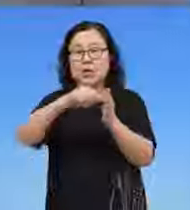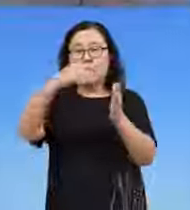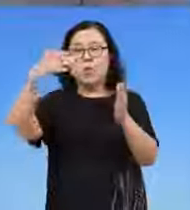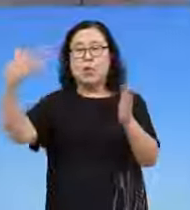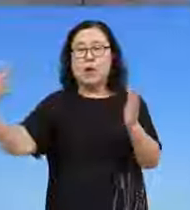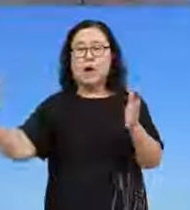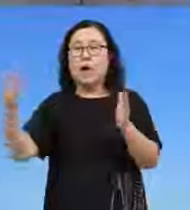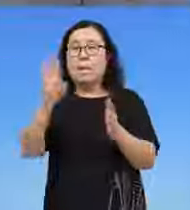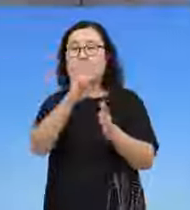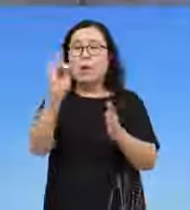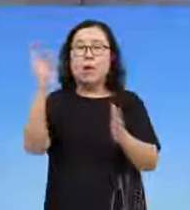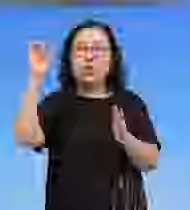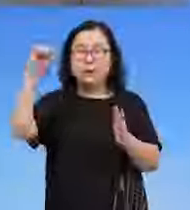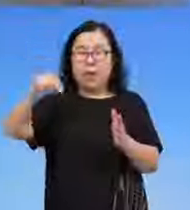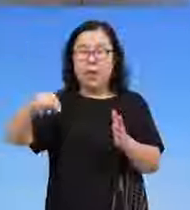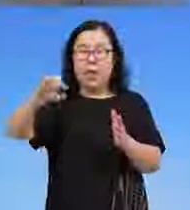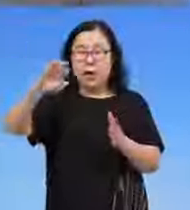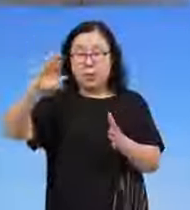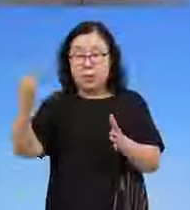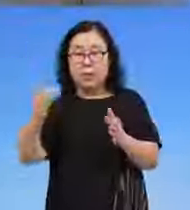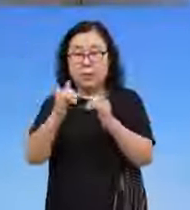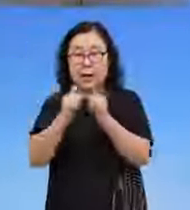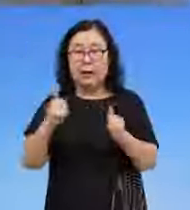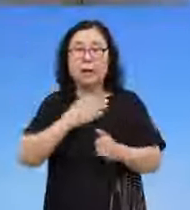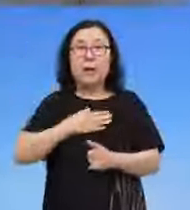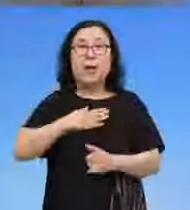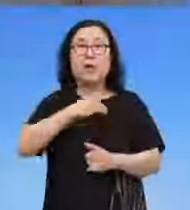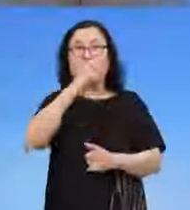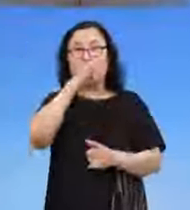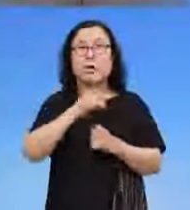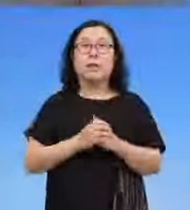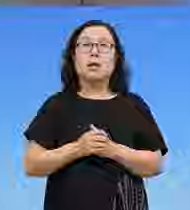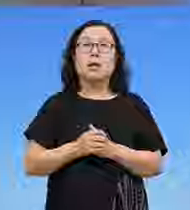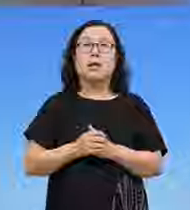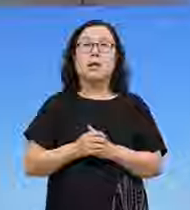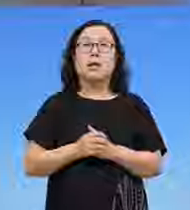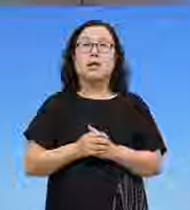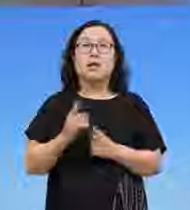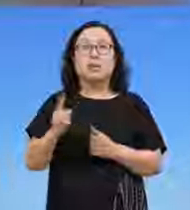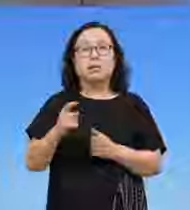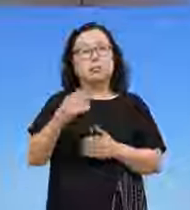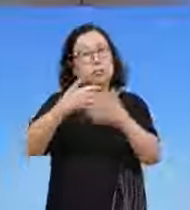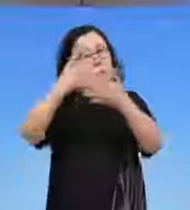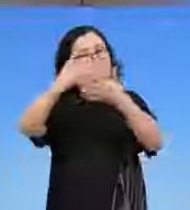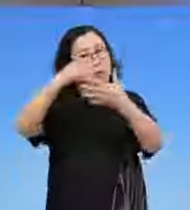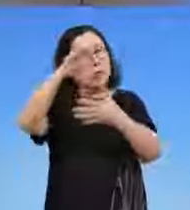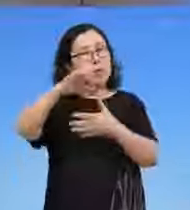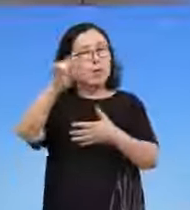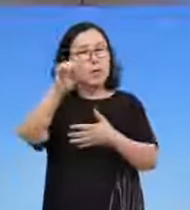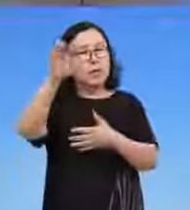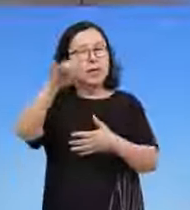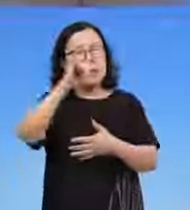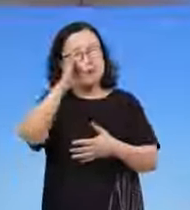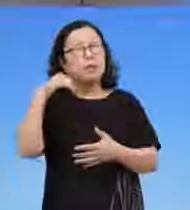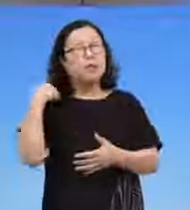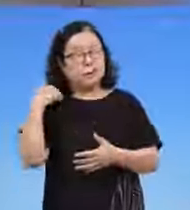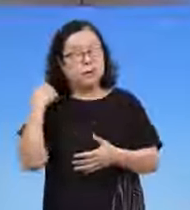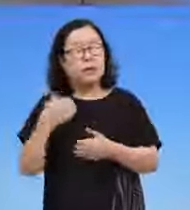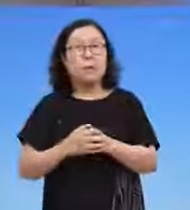그렇게 유명한 배우가 되는 그런 사람들을 좀 알고 있다는 겁니다. 제 추측에 헐리우드에 있는 영화관인지 어쩐지